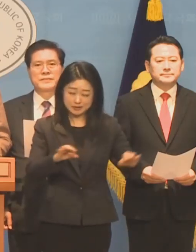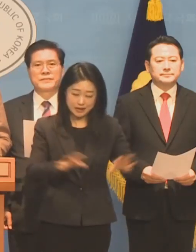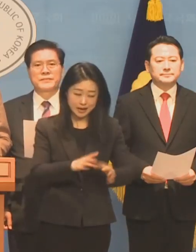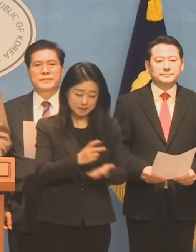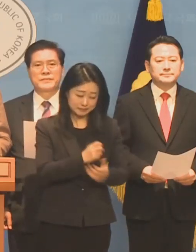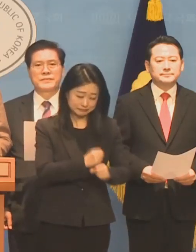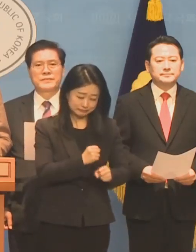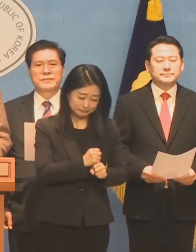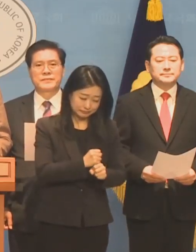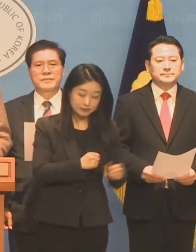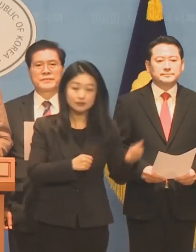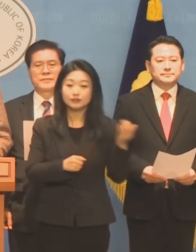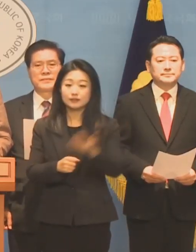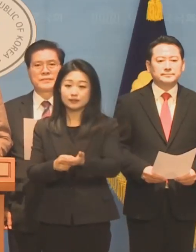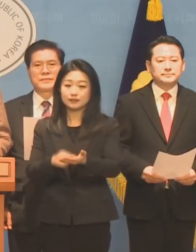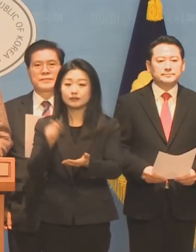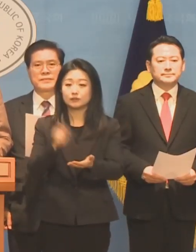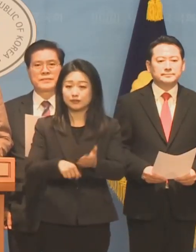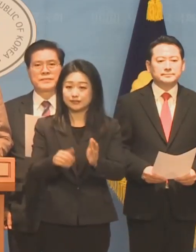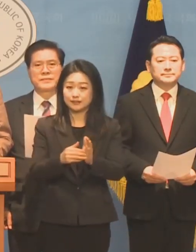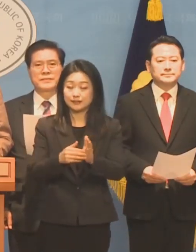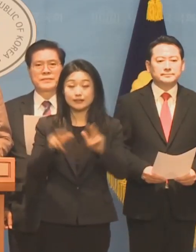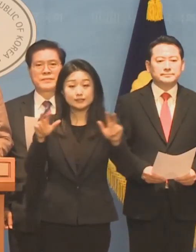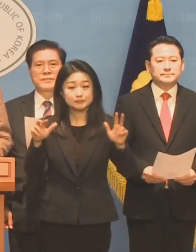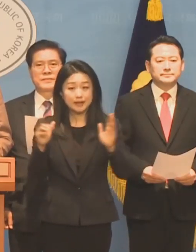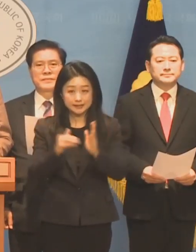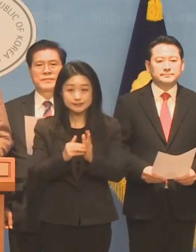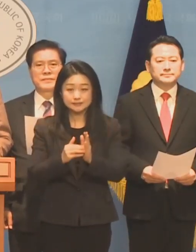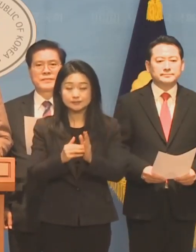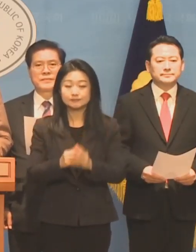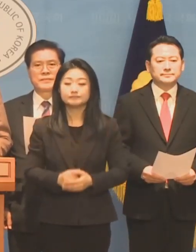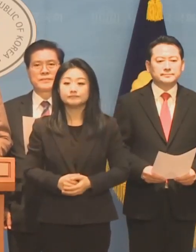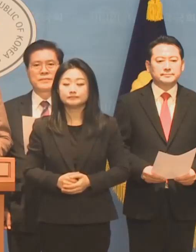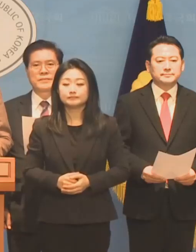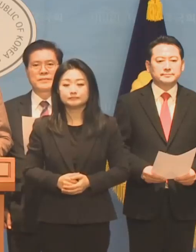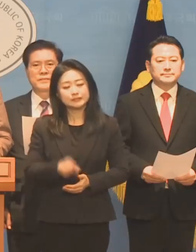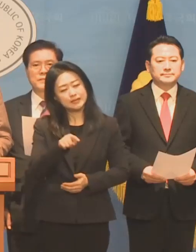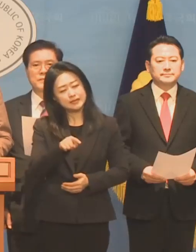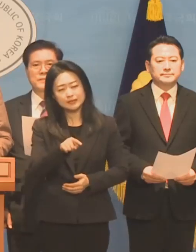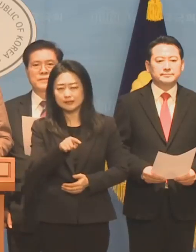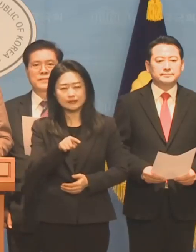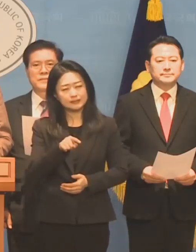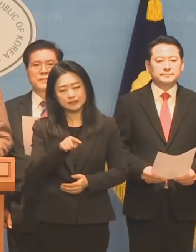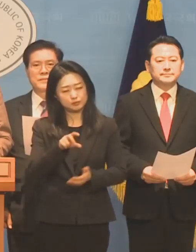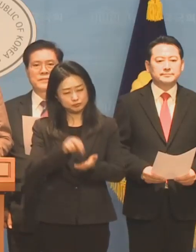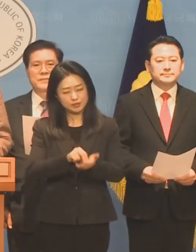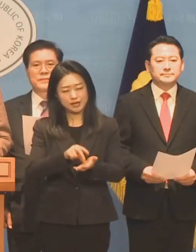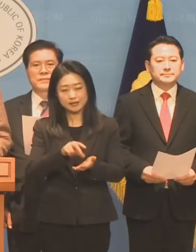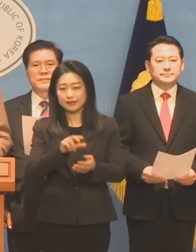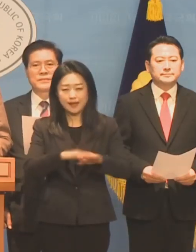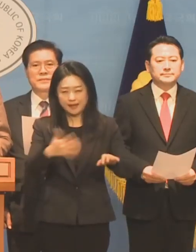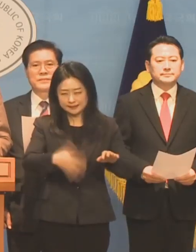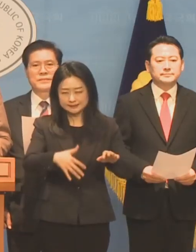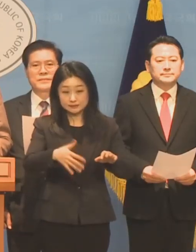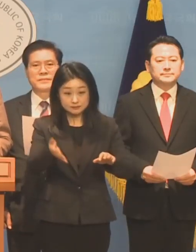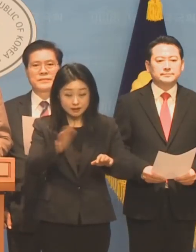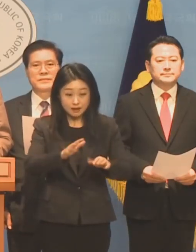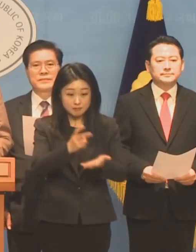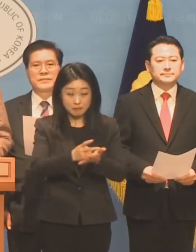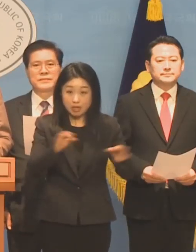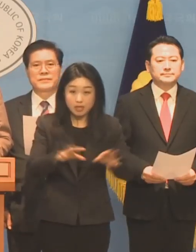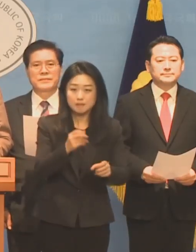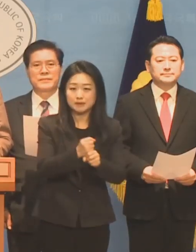발표했던 법안입니다. 그동안 지적해온 위헌성이 전혀 해소되지 않은 졸속 법안일 뿐